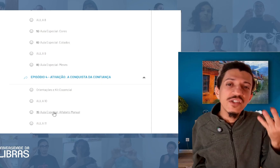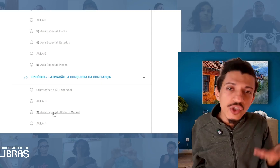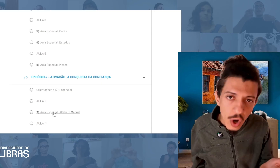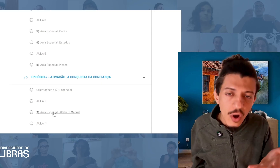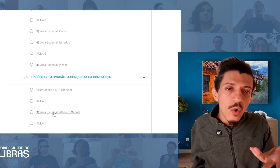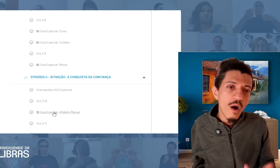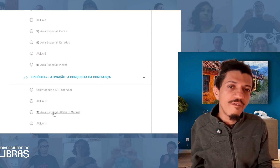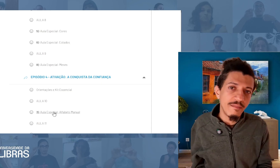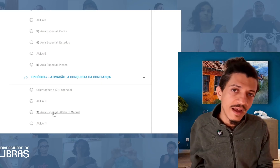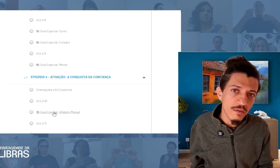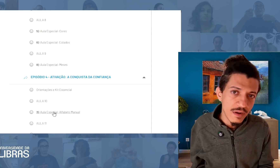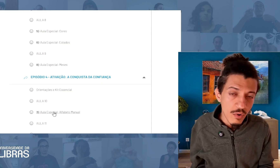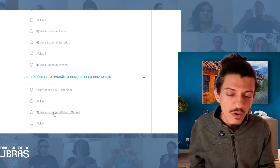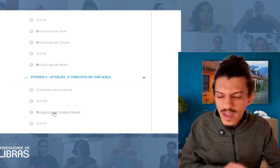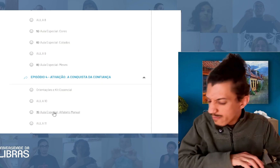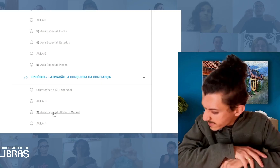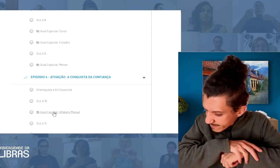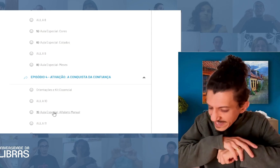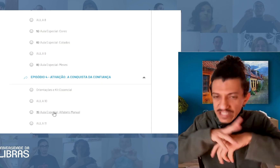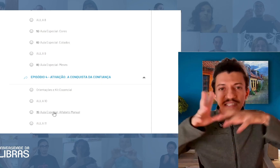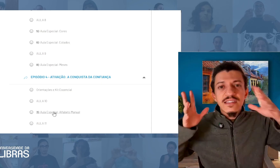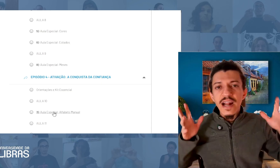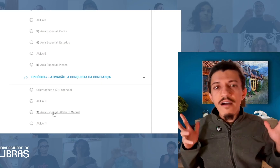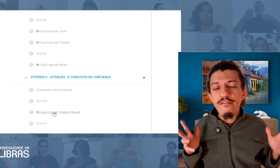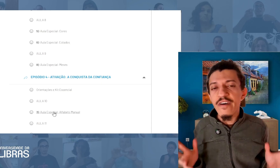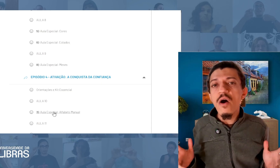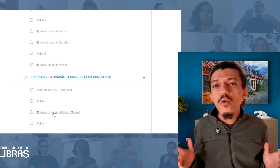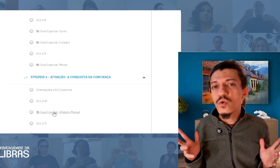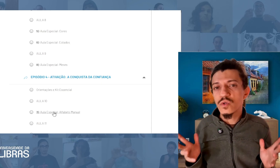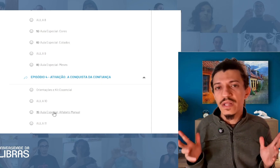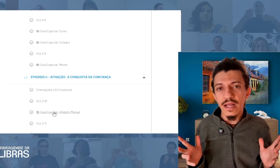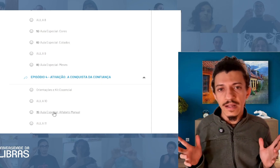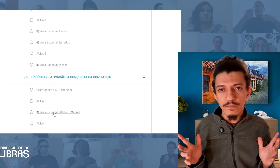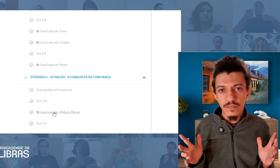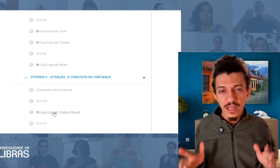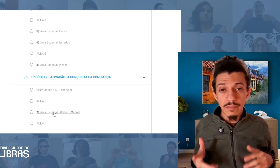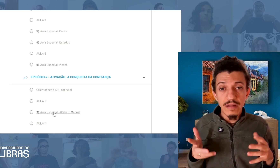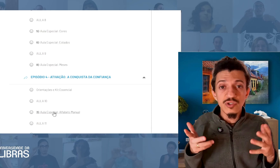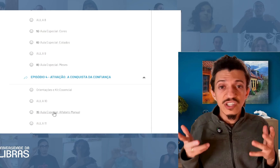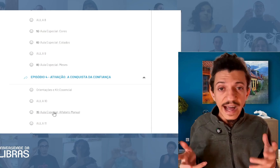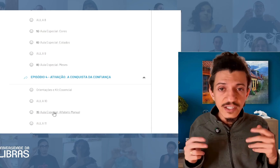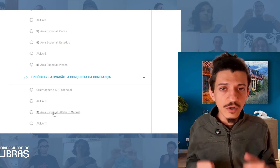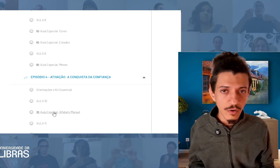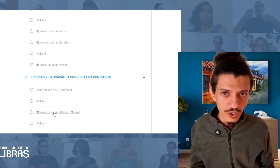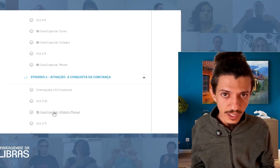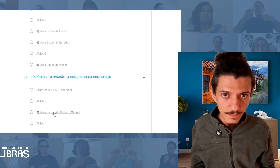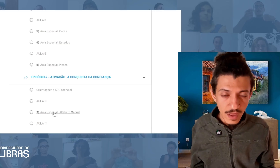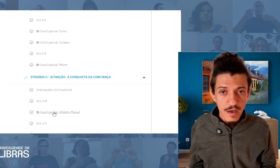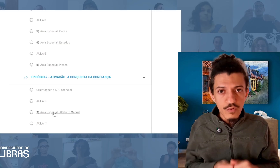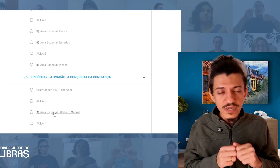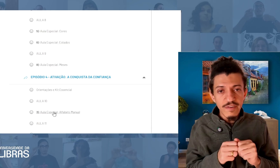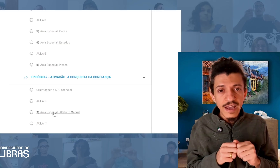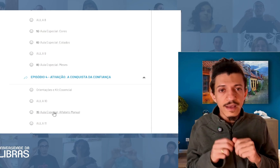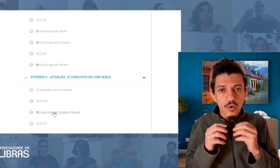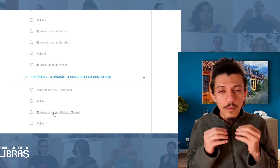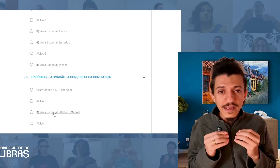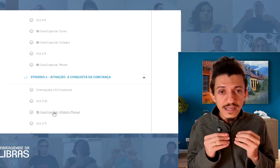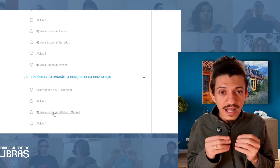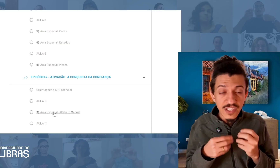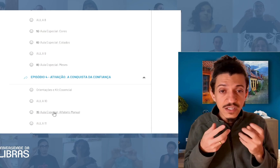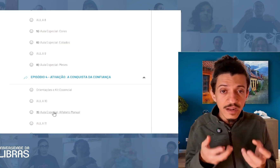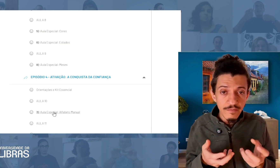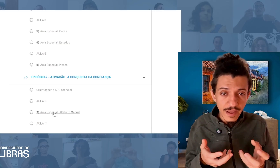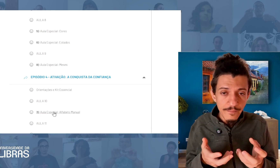é só o alfabeto manual. Você vai destravar o uso dele, chamado de datilologia. Você vai